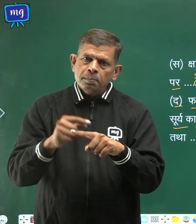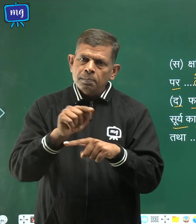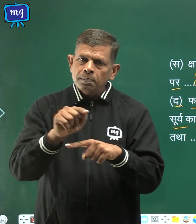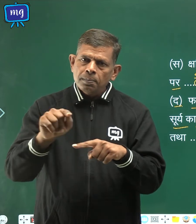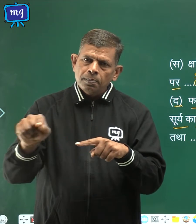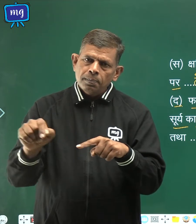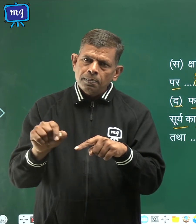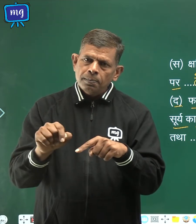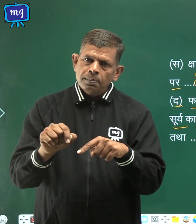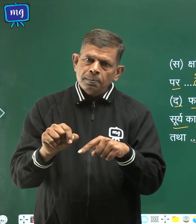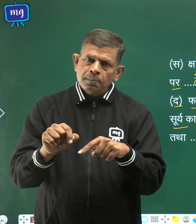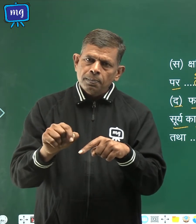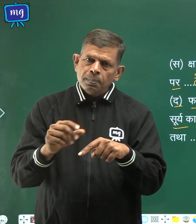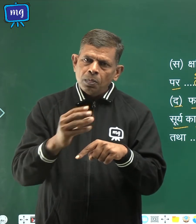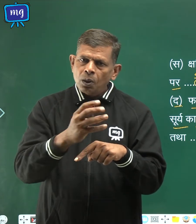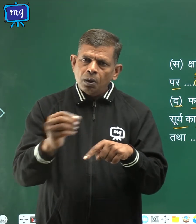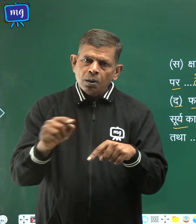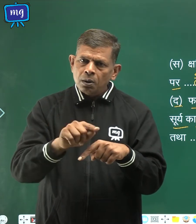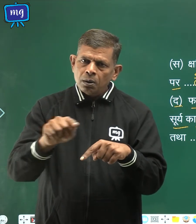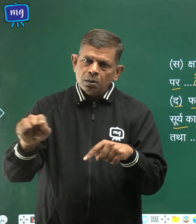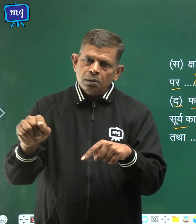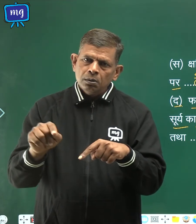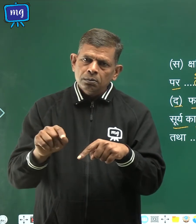डैश तथा डैश